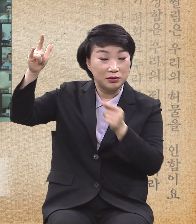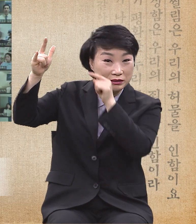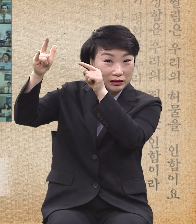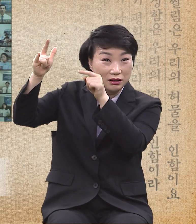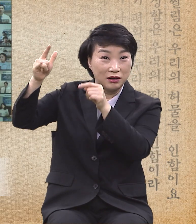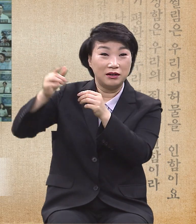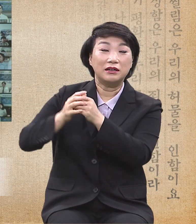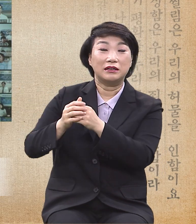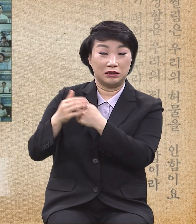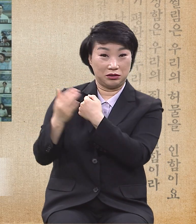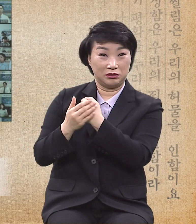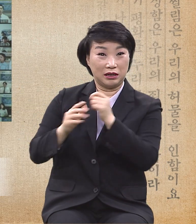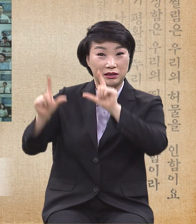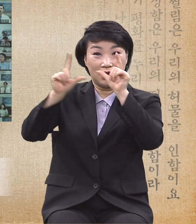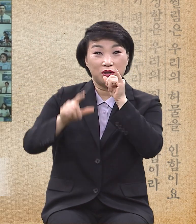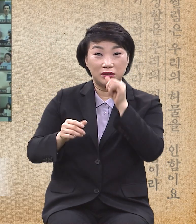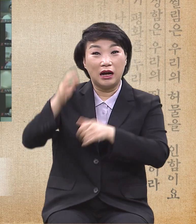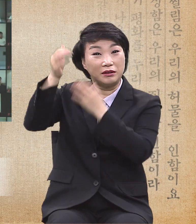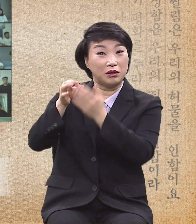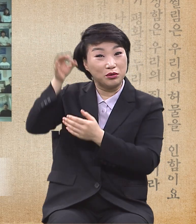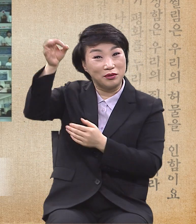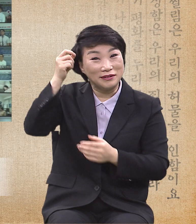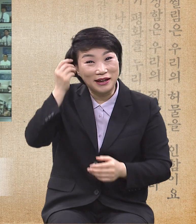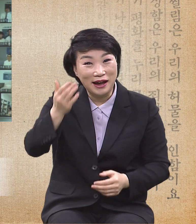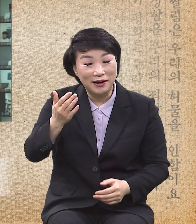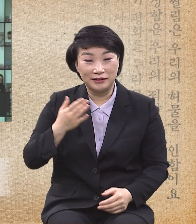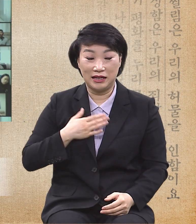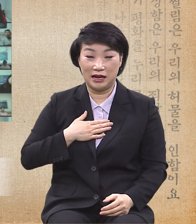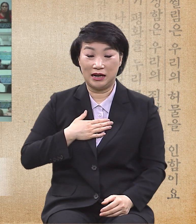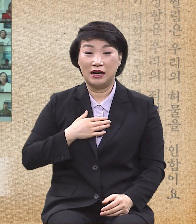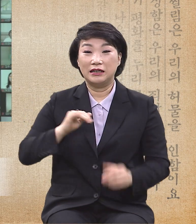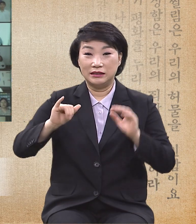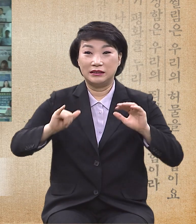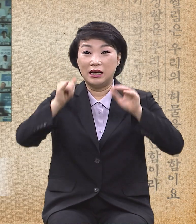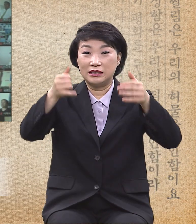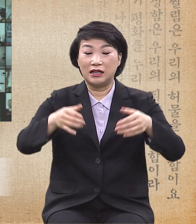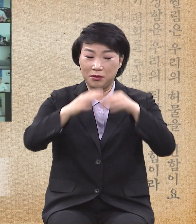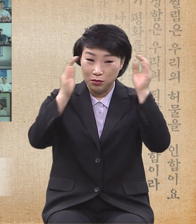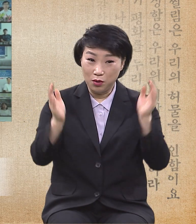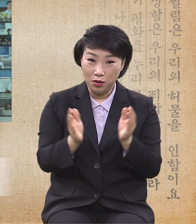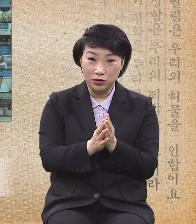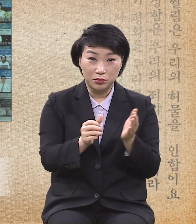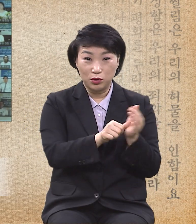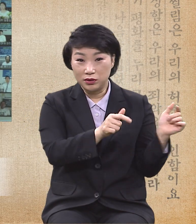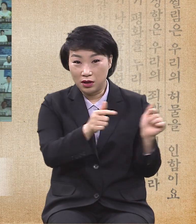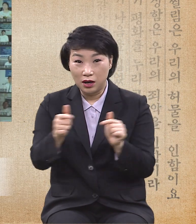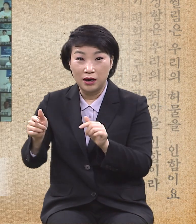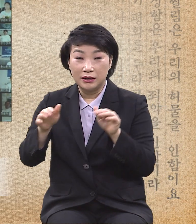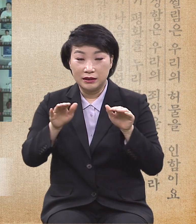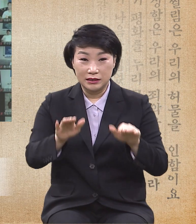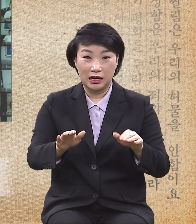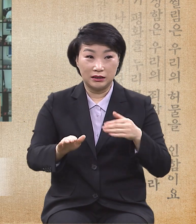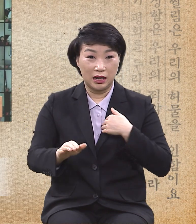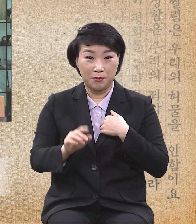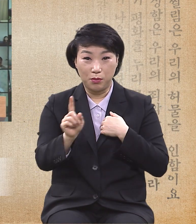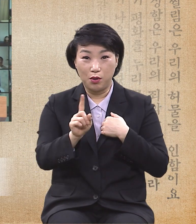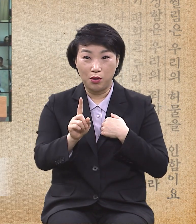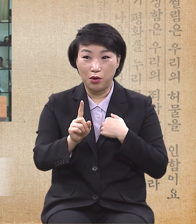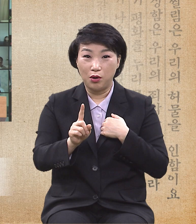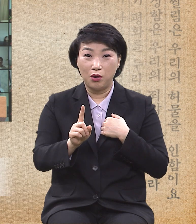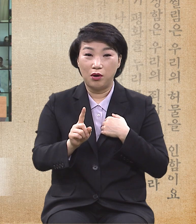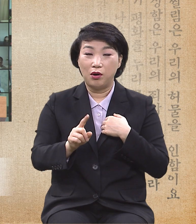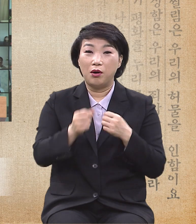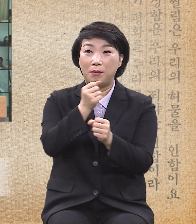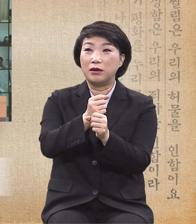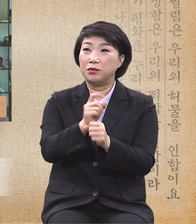가지고 살고 있나요? 내가 마신 이상의 모든 만물이 내가 무슨 어떻게 만들